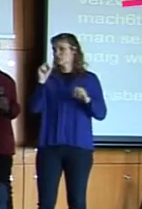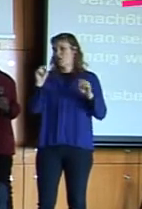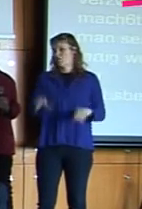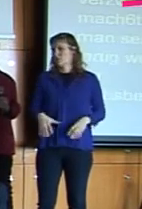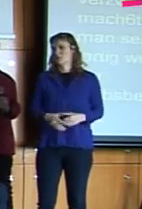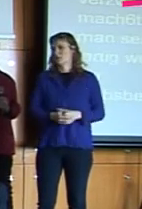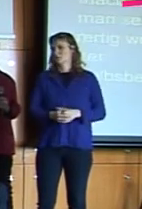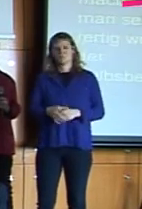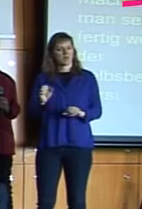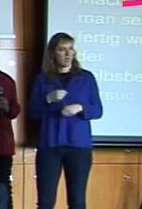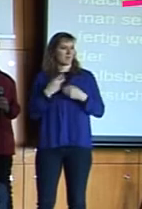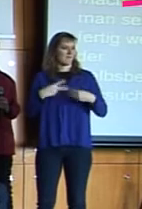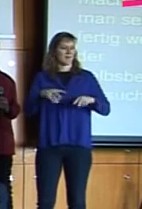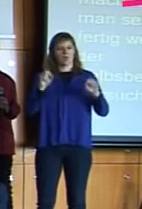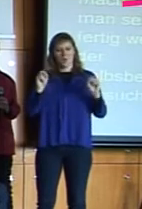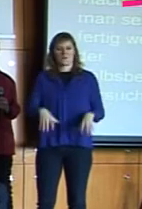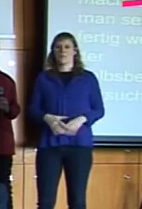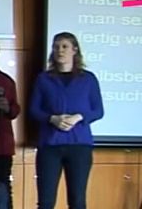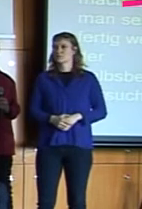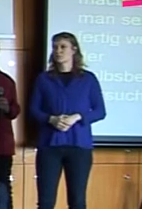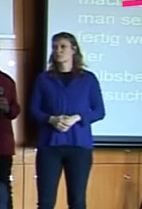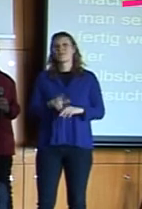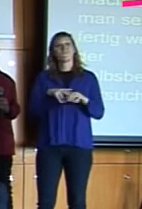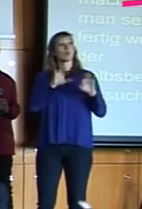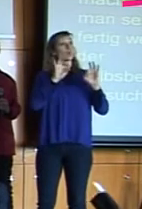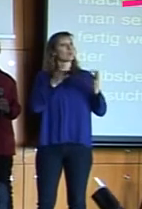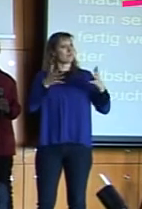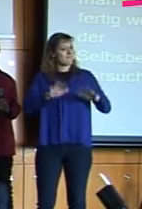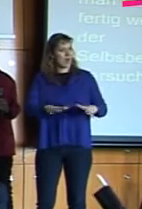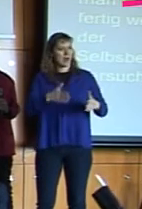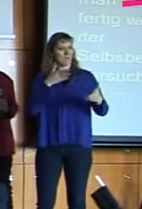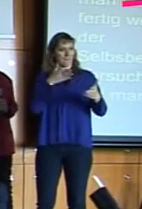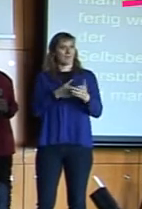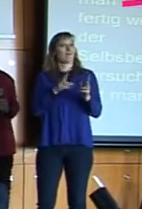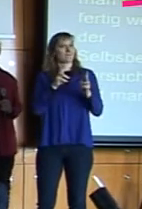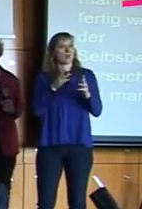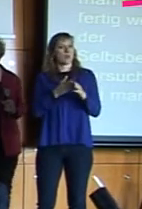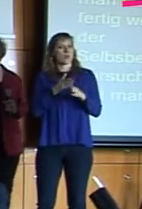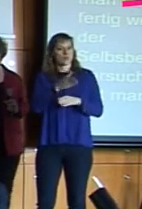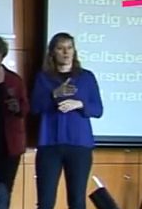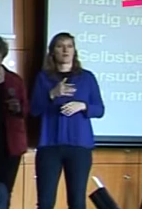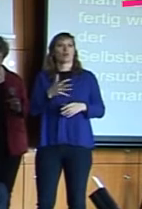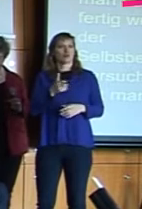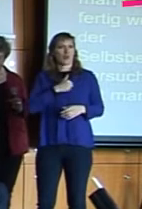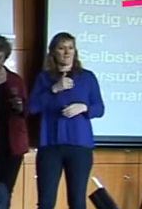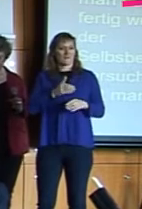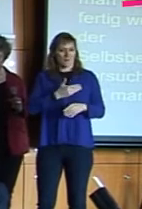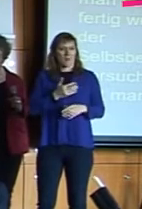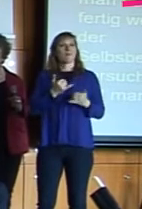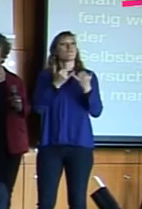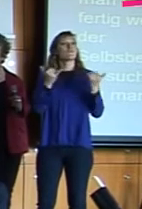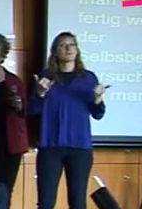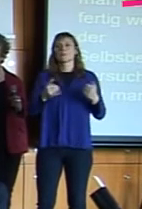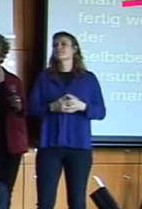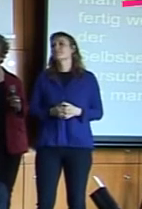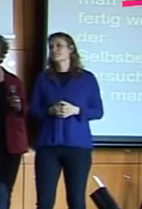kann nicht mehr. Im günstigsten Fall, wenn man diese Barriere so quasi erkannt hat, kann es dazu kommen,